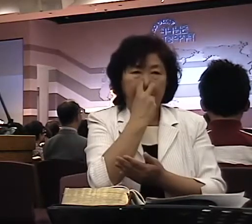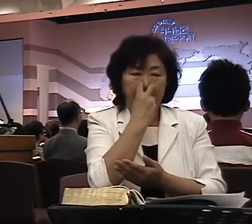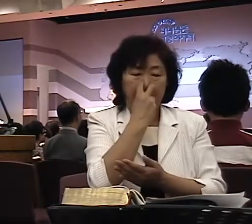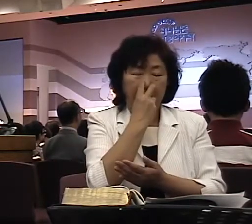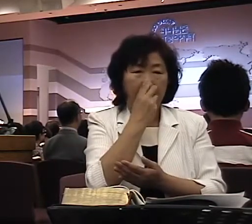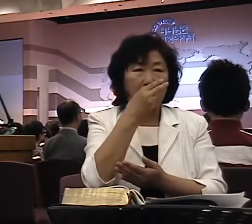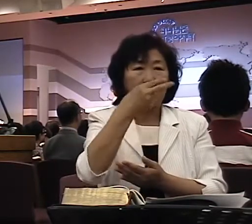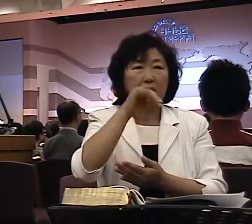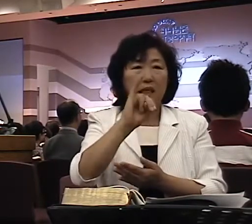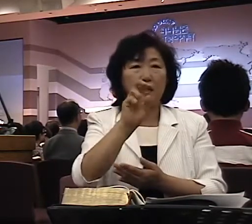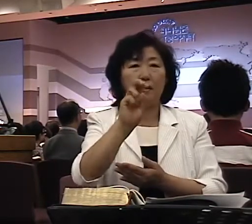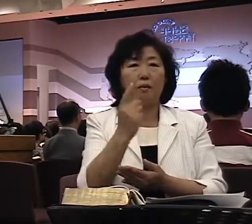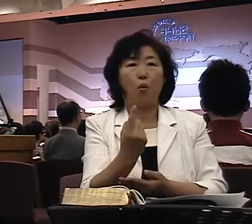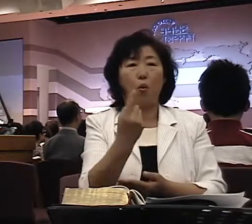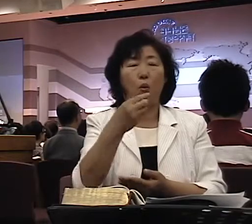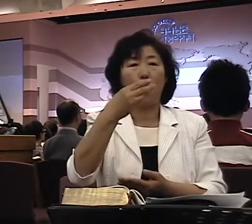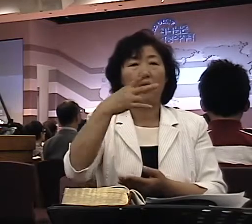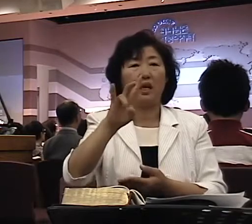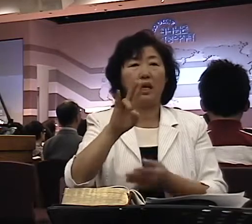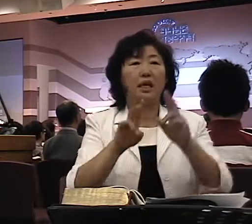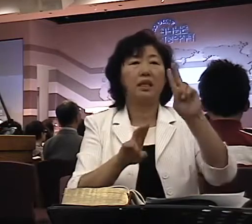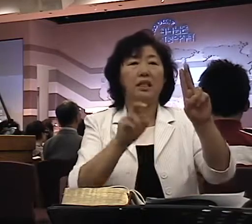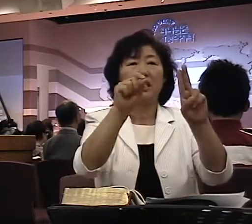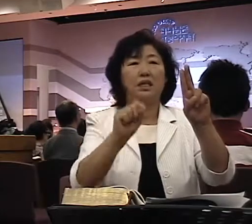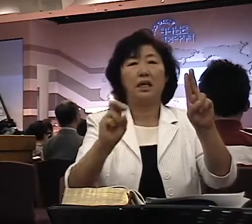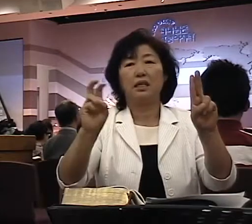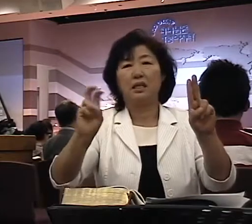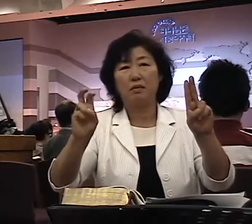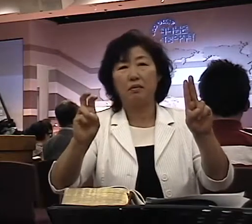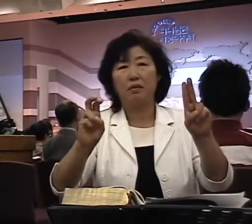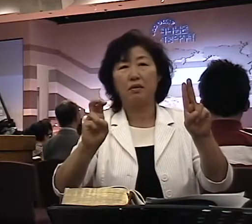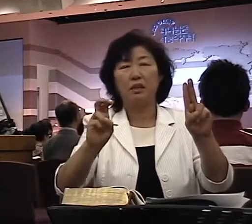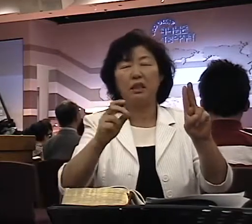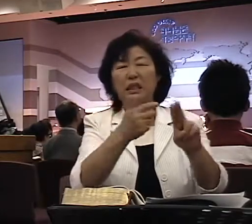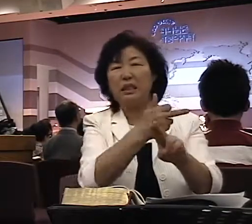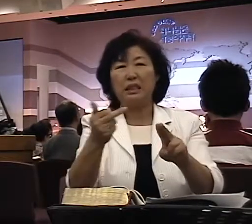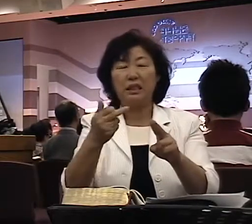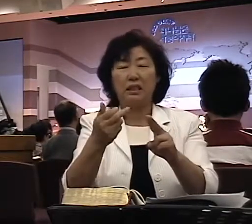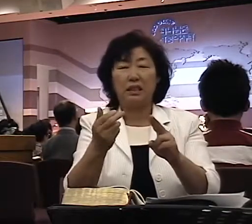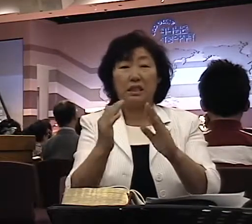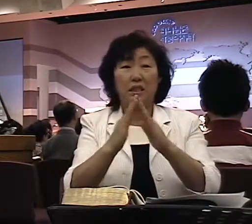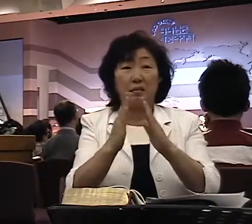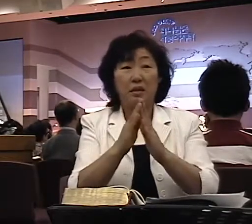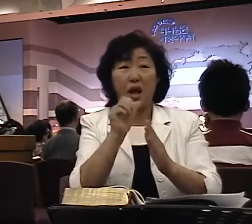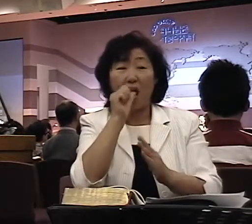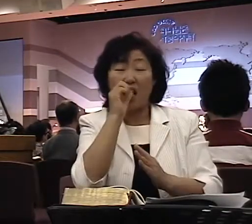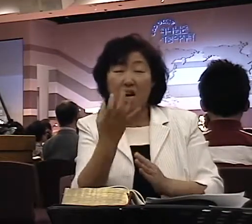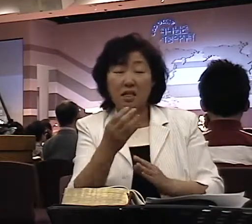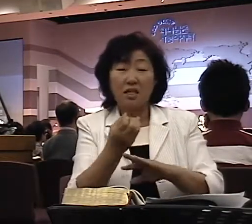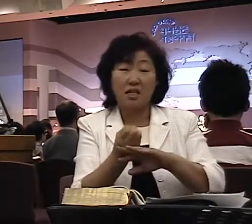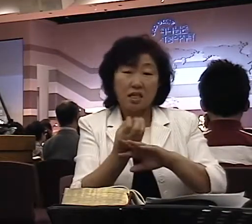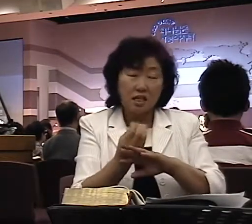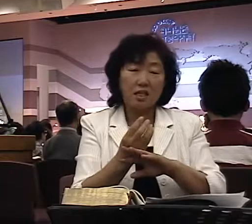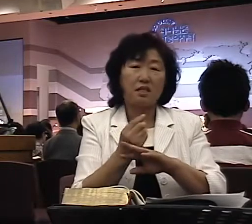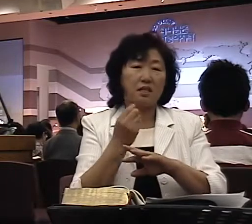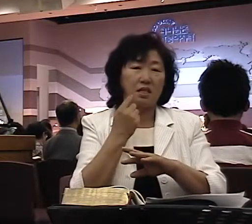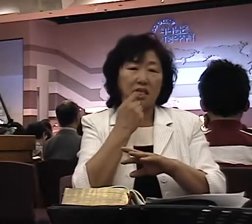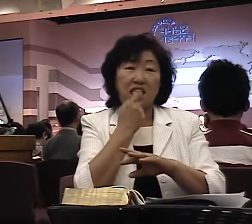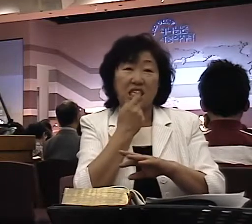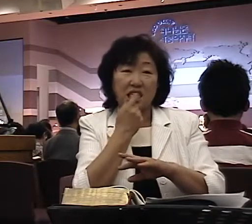디모데 후서 2장 20절부터 보면 큰 집에는 금그릇도 있고 은그릇도 있고 나무그릇도 있고 칠그릇도